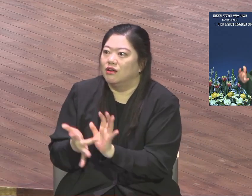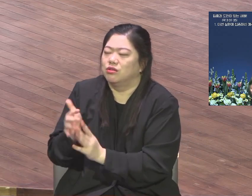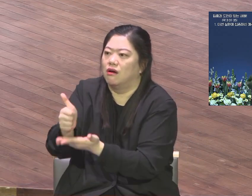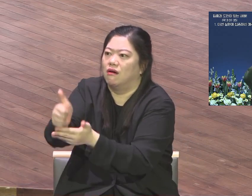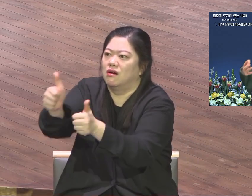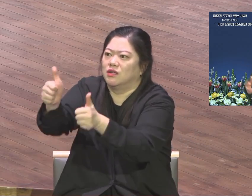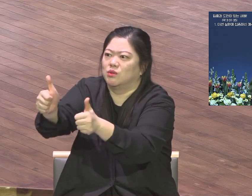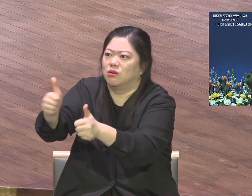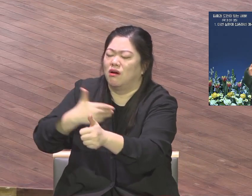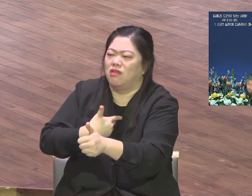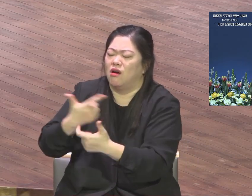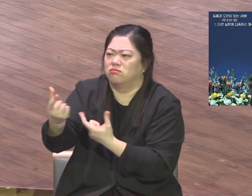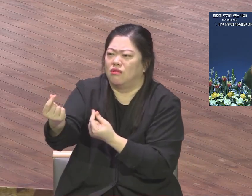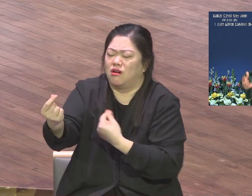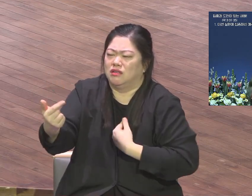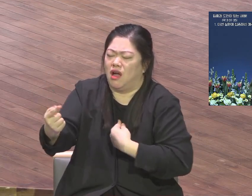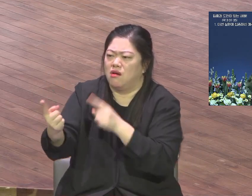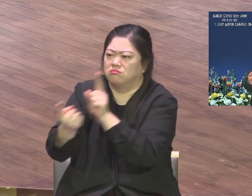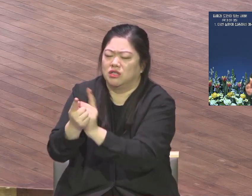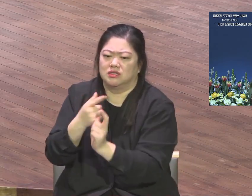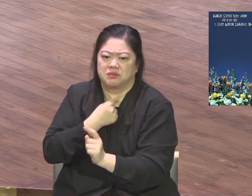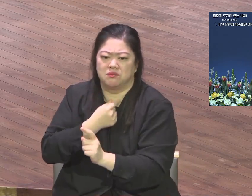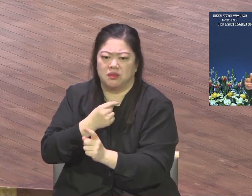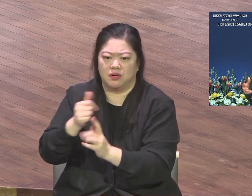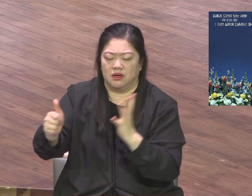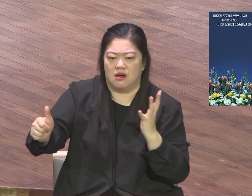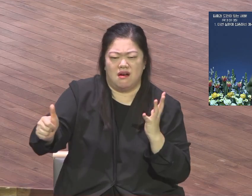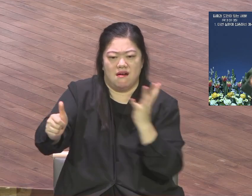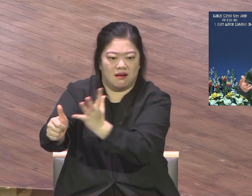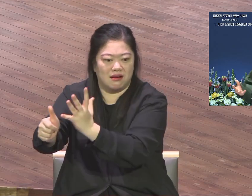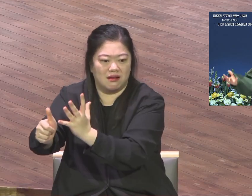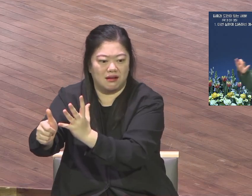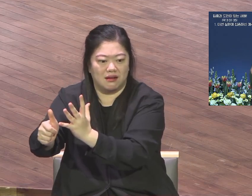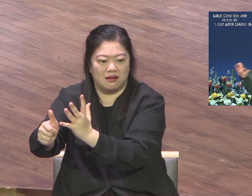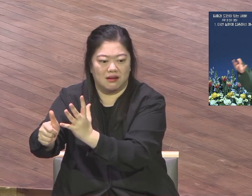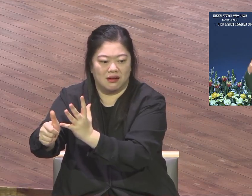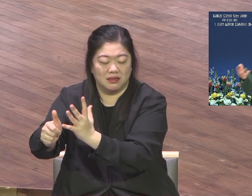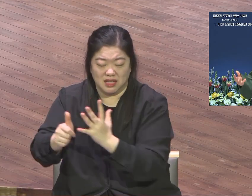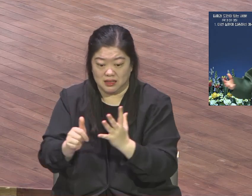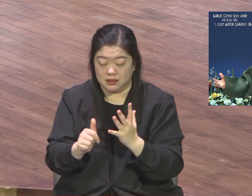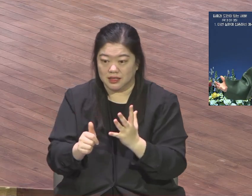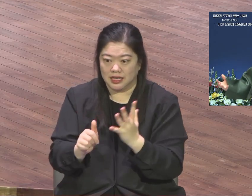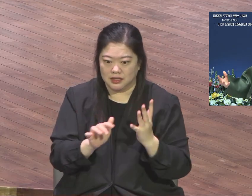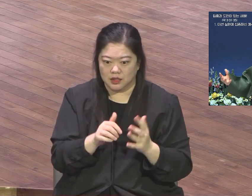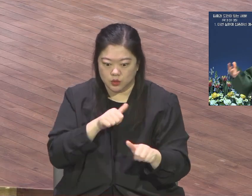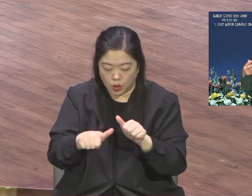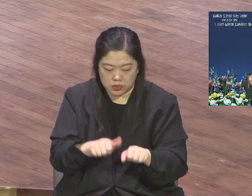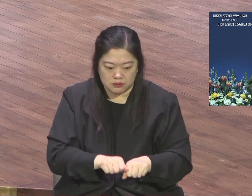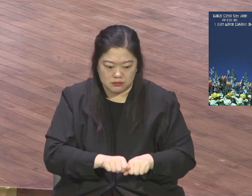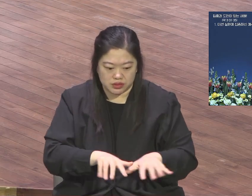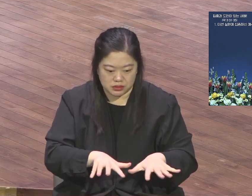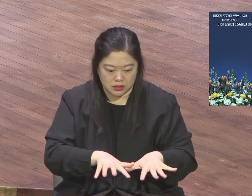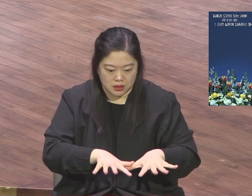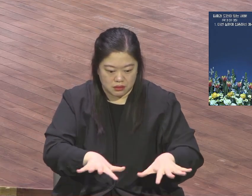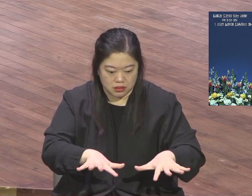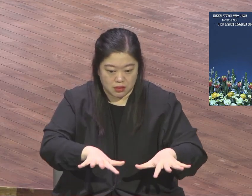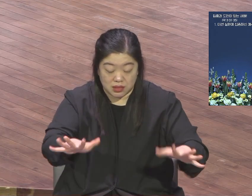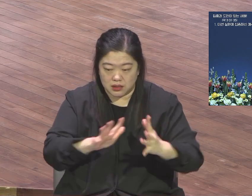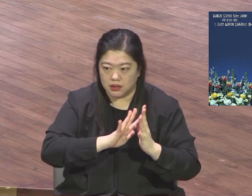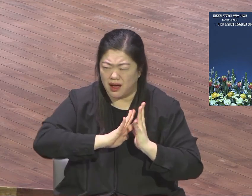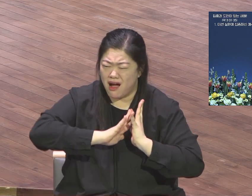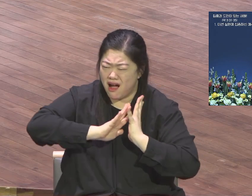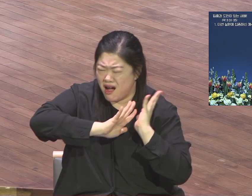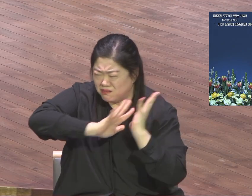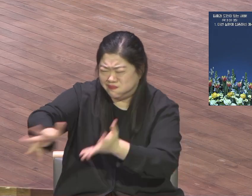계속 다 오는 사람마다 다 회복이 되니까 이렇게 되니까 사람들 더 많이 몰려고 이스라엘 전역에서 지금